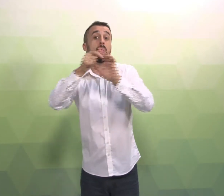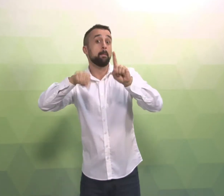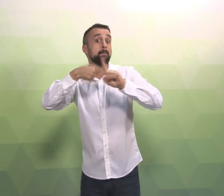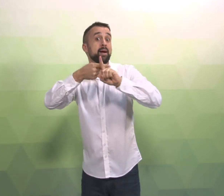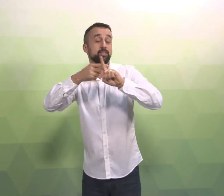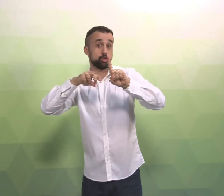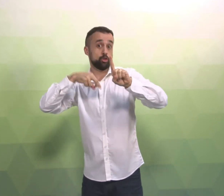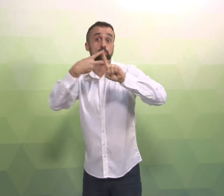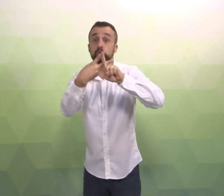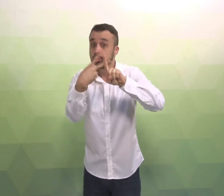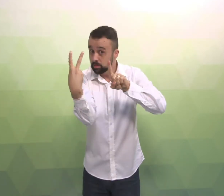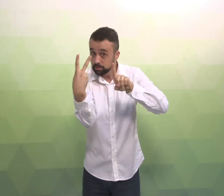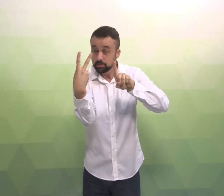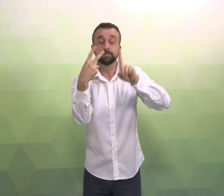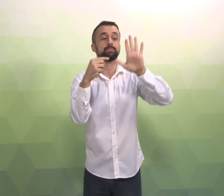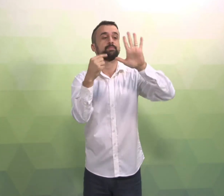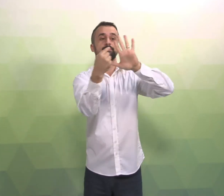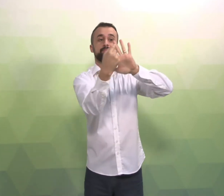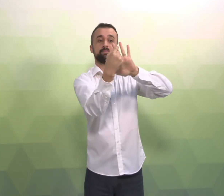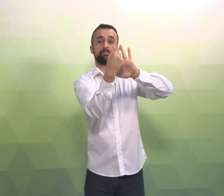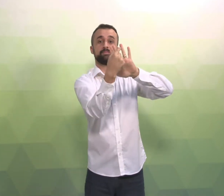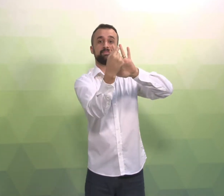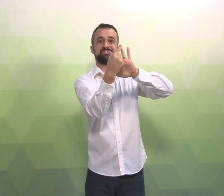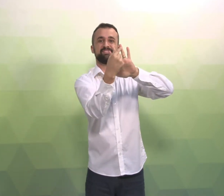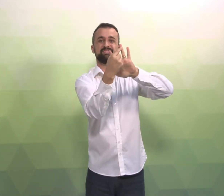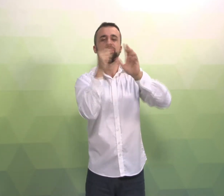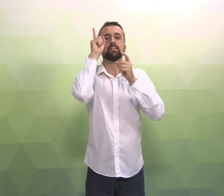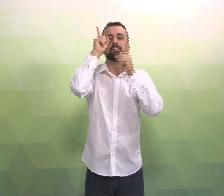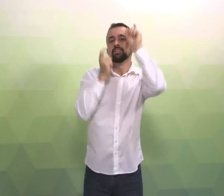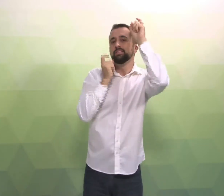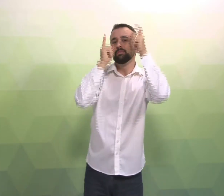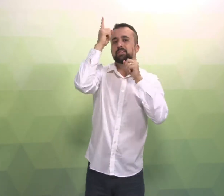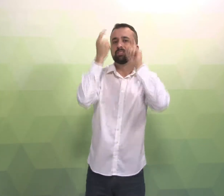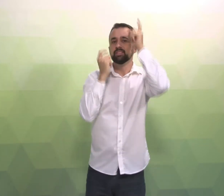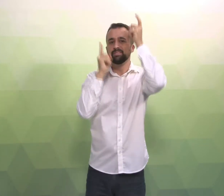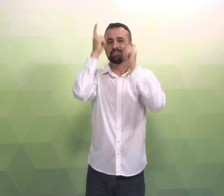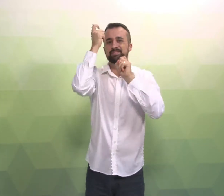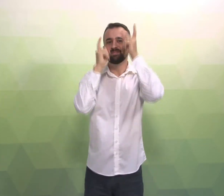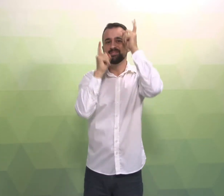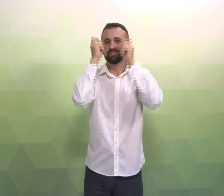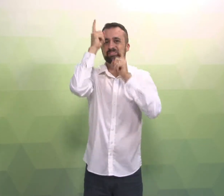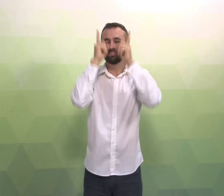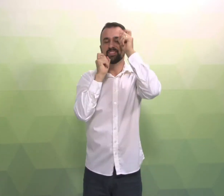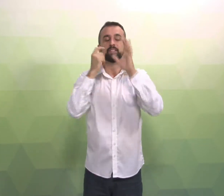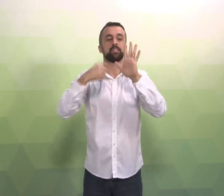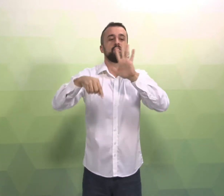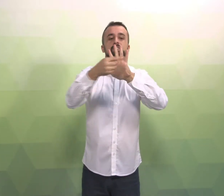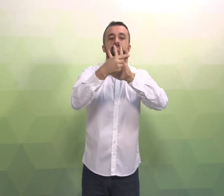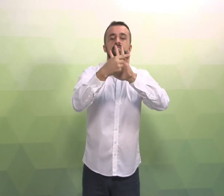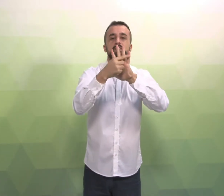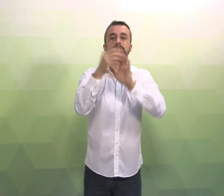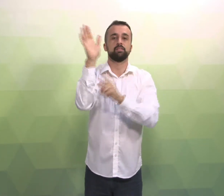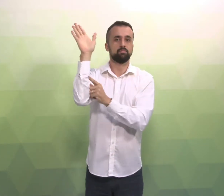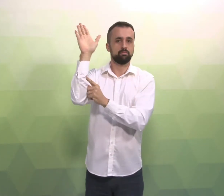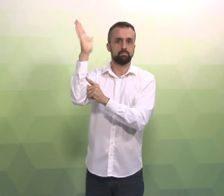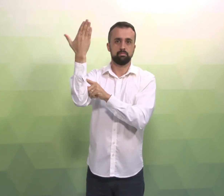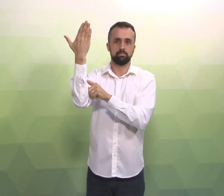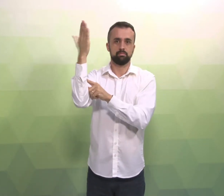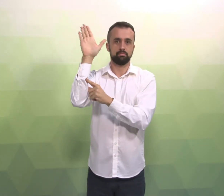Alguns anos depois, mais 2 parâmetros foram incorporados, que são as expressões não manuais